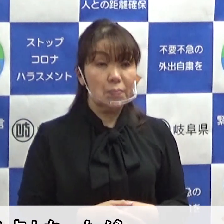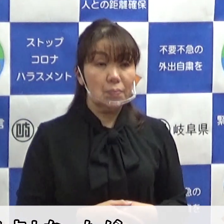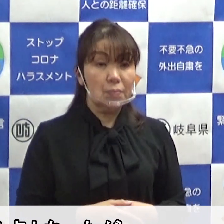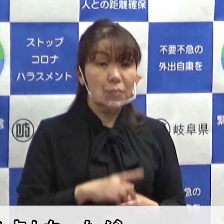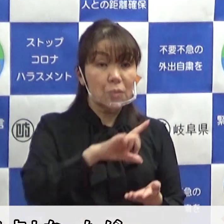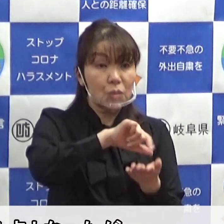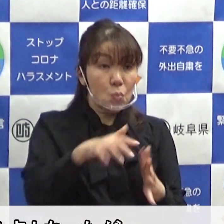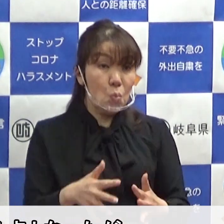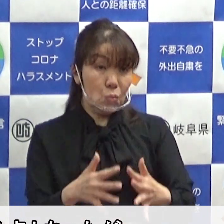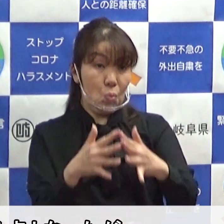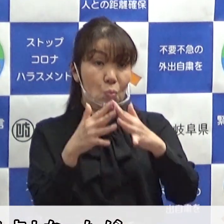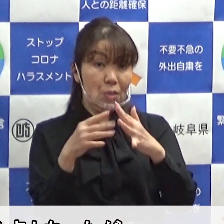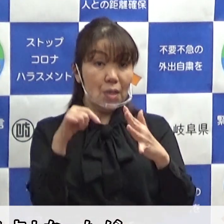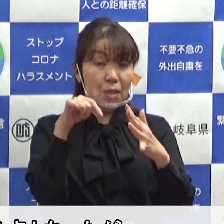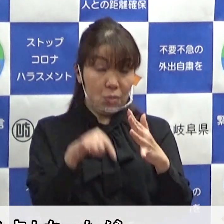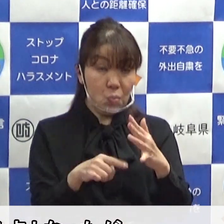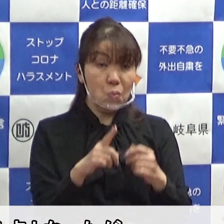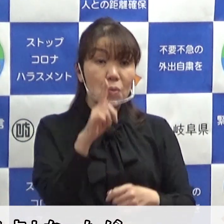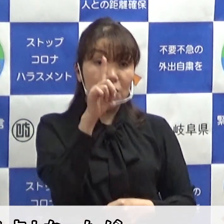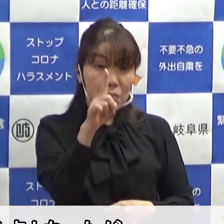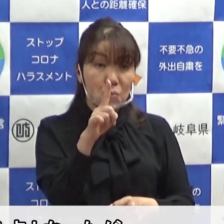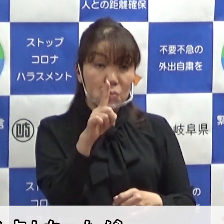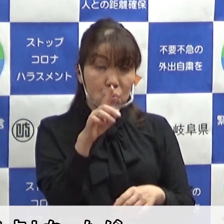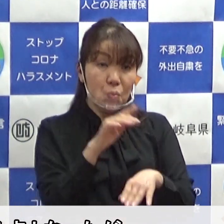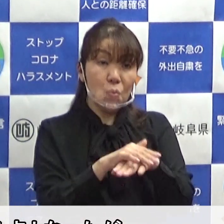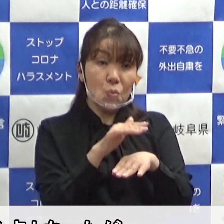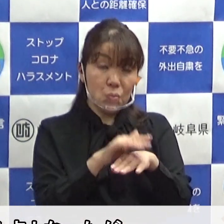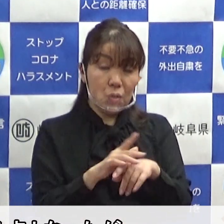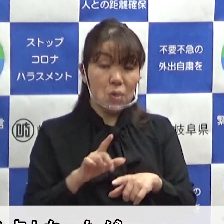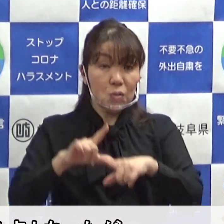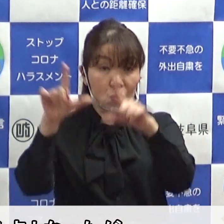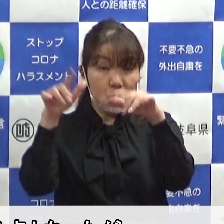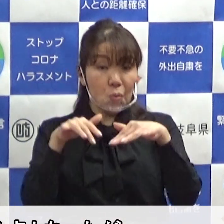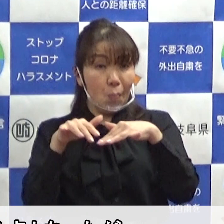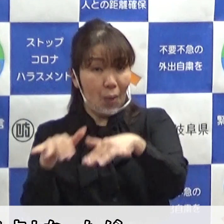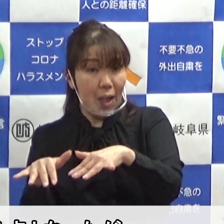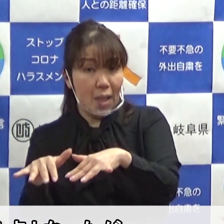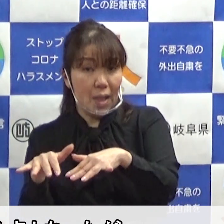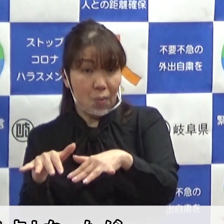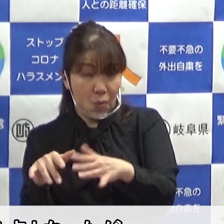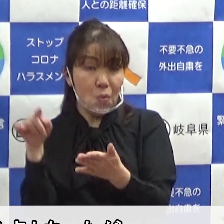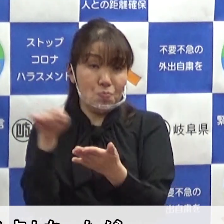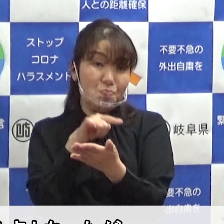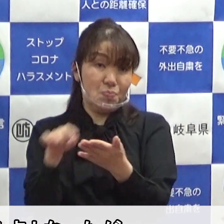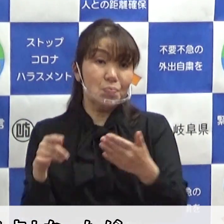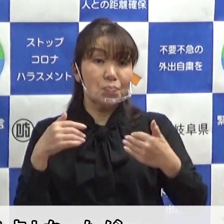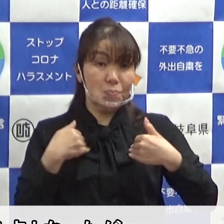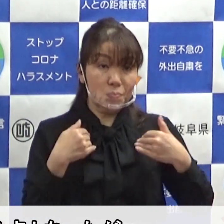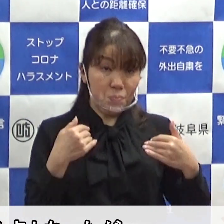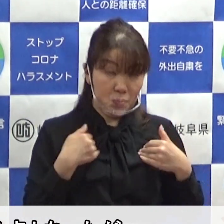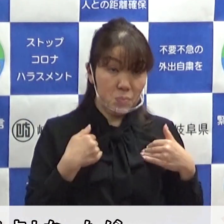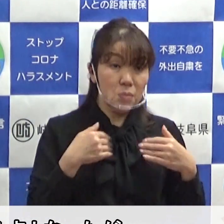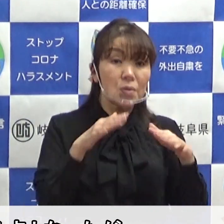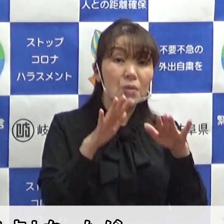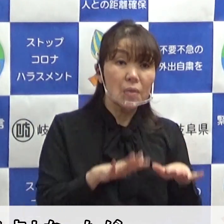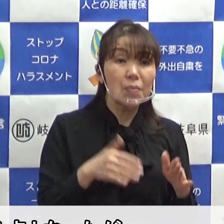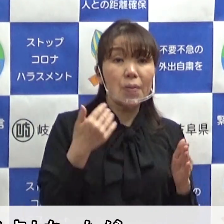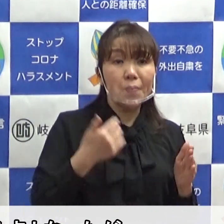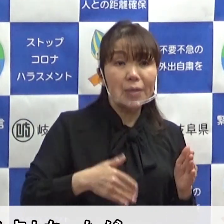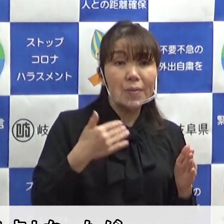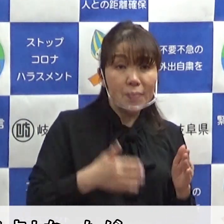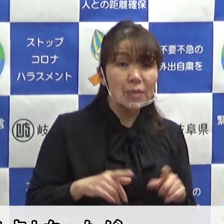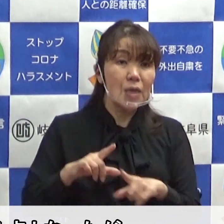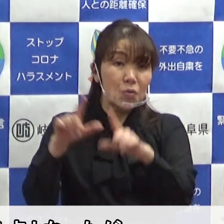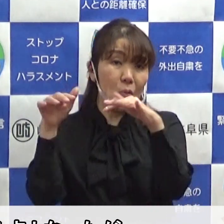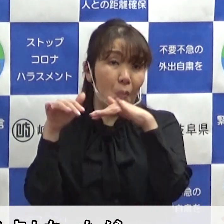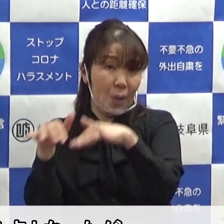地方創生の一つの議論として、東京一極集中を是正しようということですけど、まあ、未だにその流れは変わら